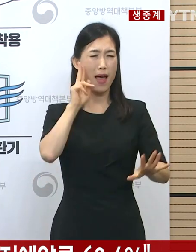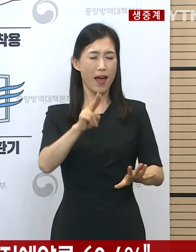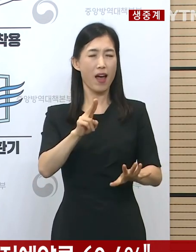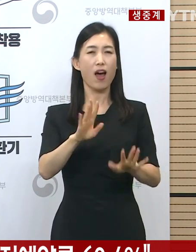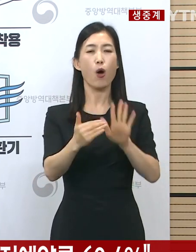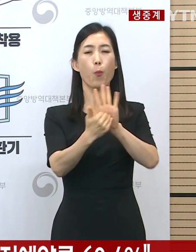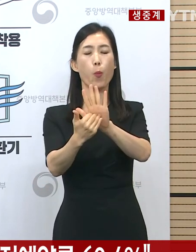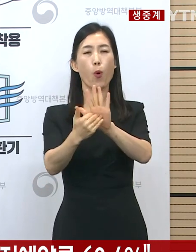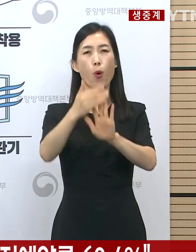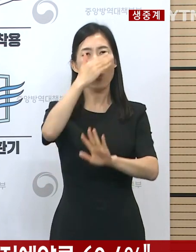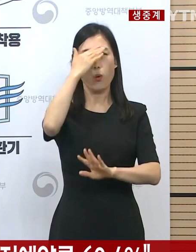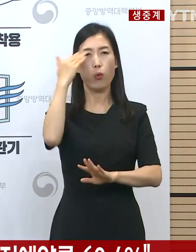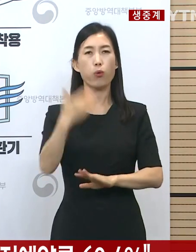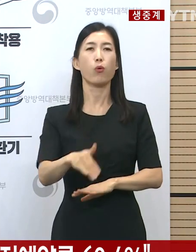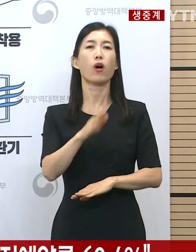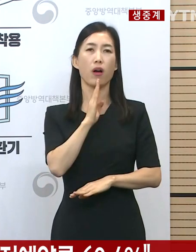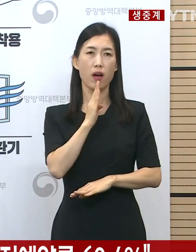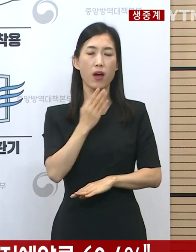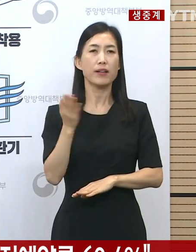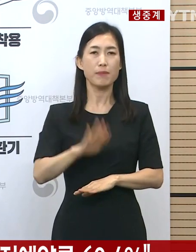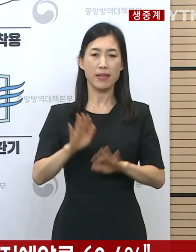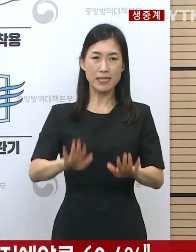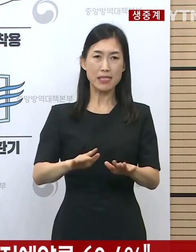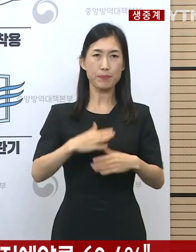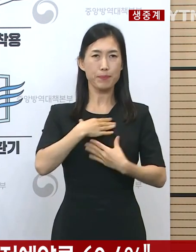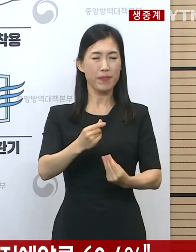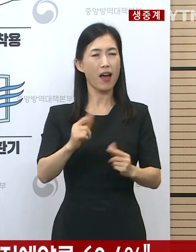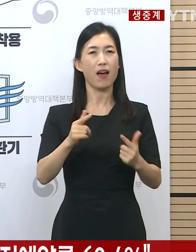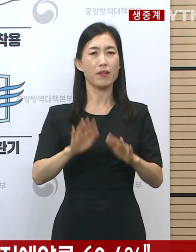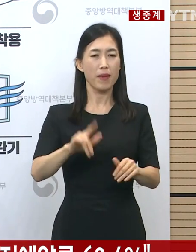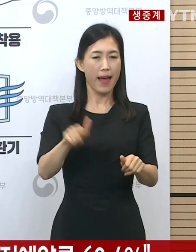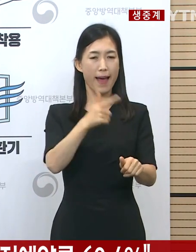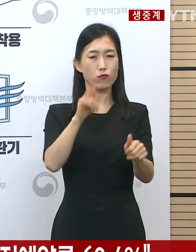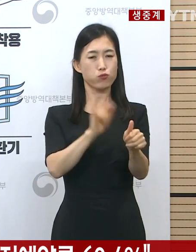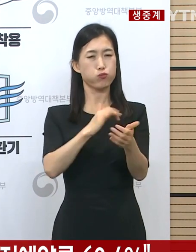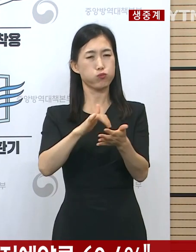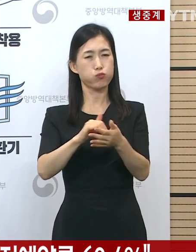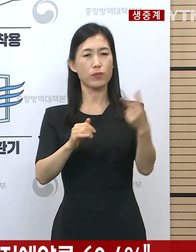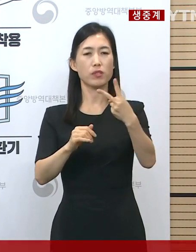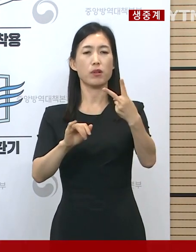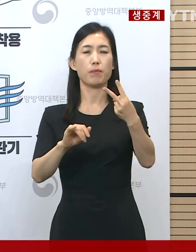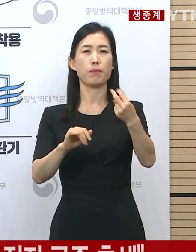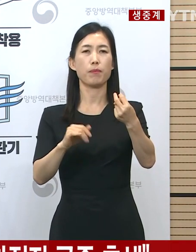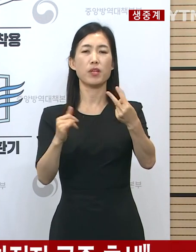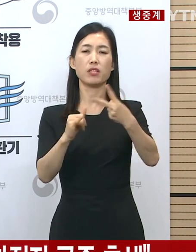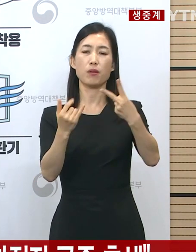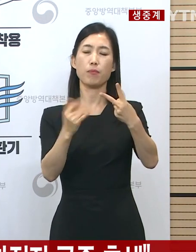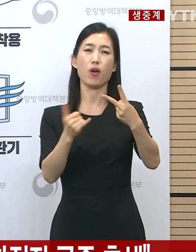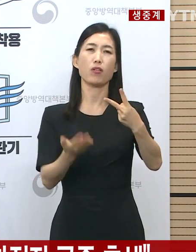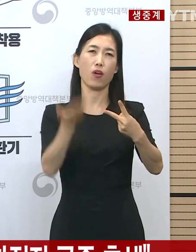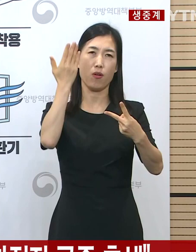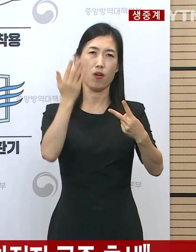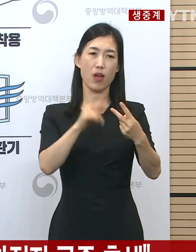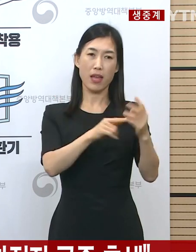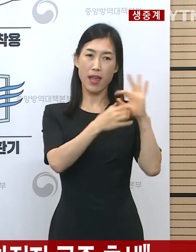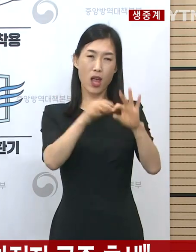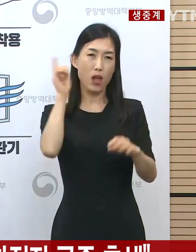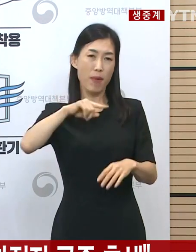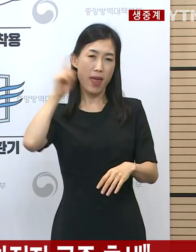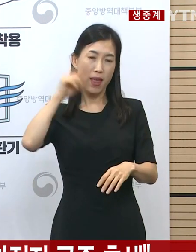하지만 2,000명 전후의 확진자 발생이 지속되면 중증 환자 증가로 의료 대응 체계 부담이